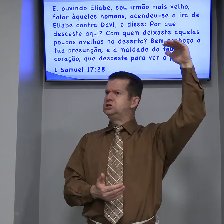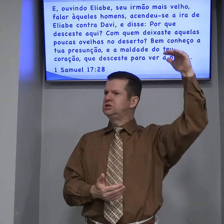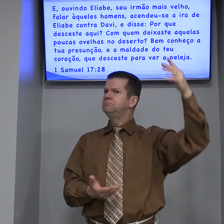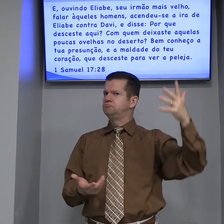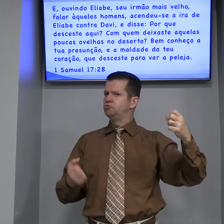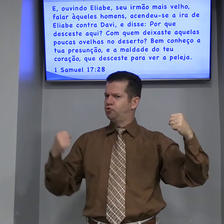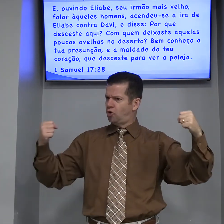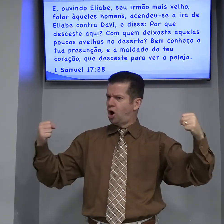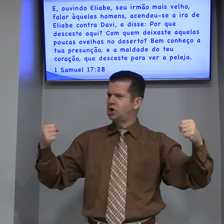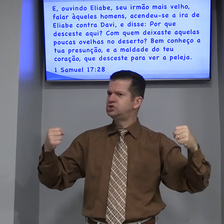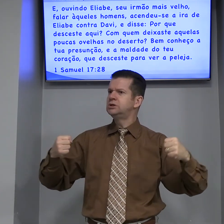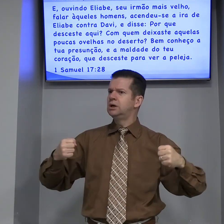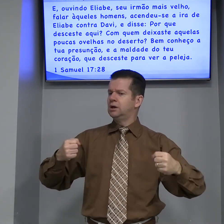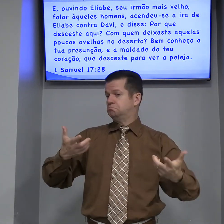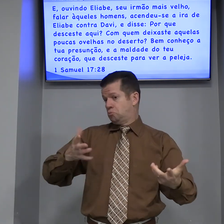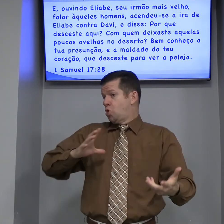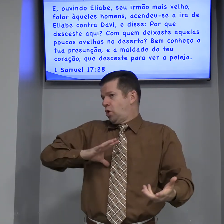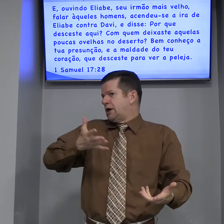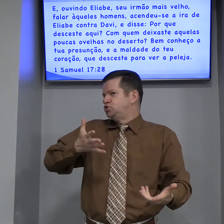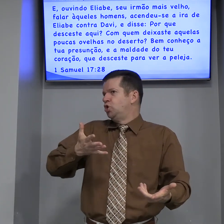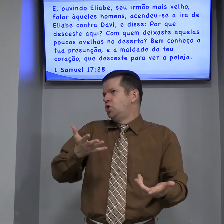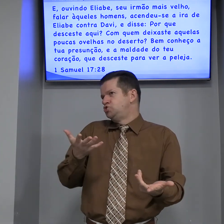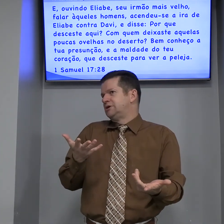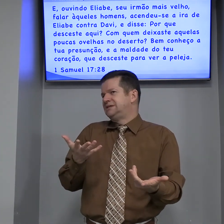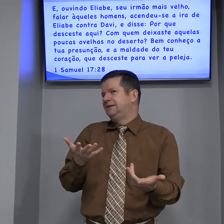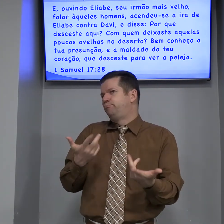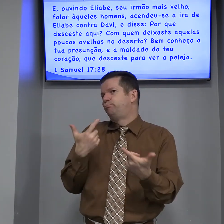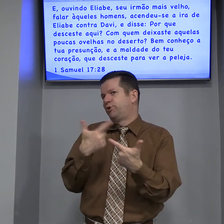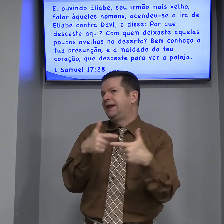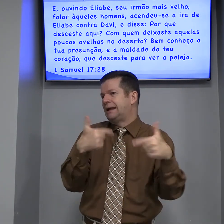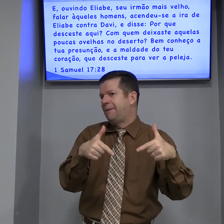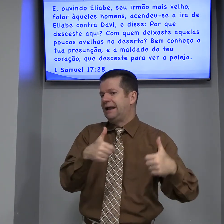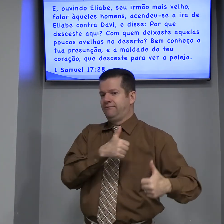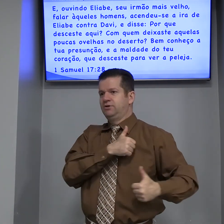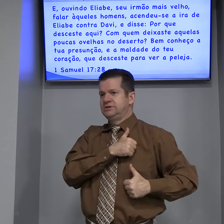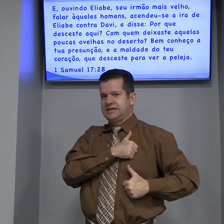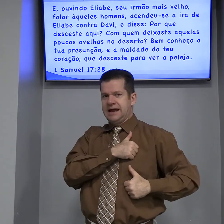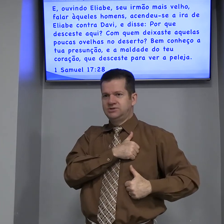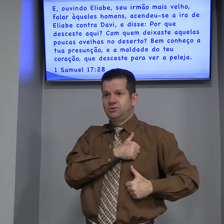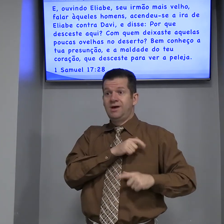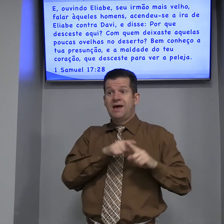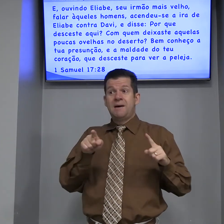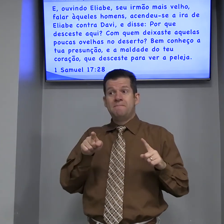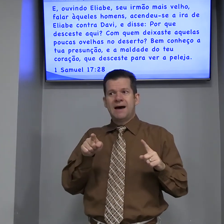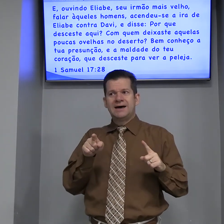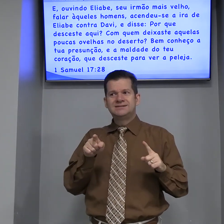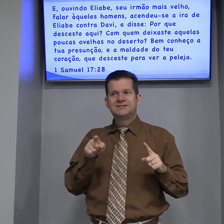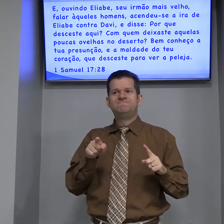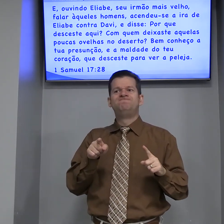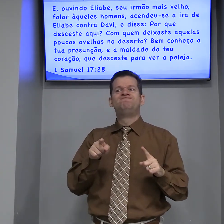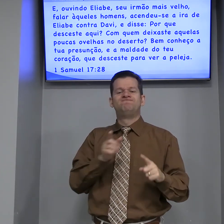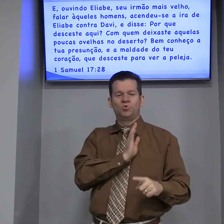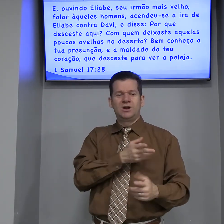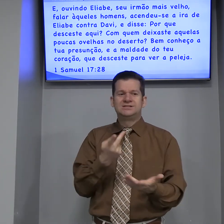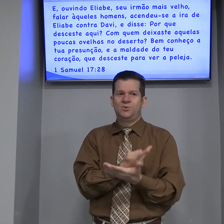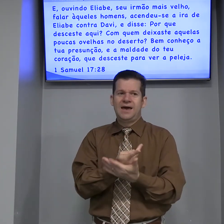grande, forte, corajoso, assim, porque trabalha no exército, mas coração